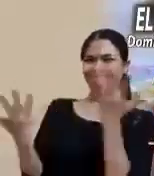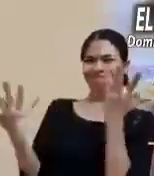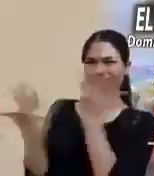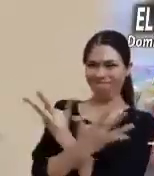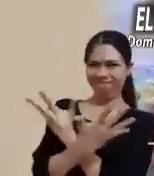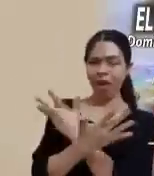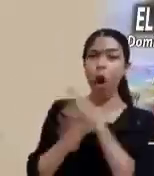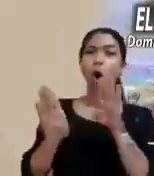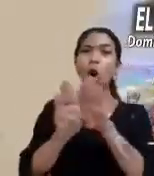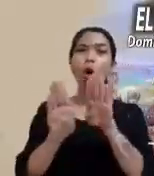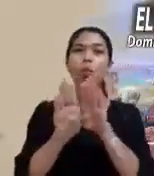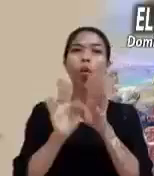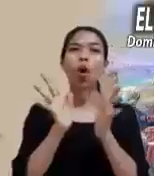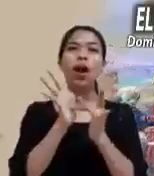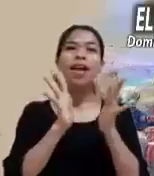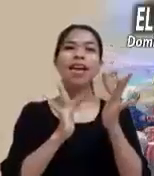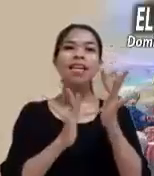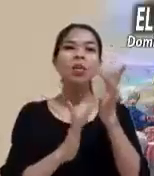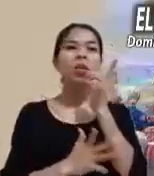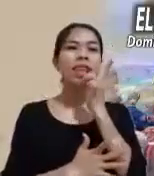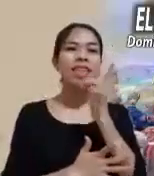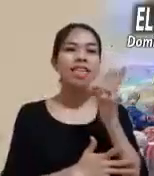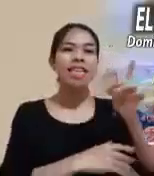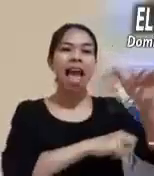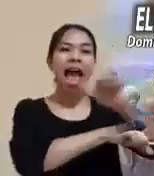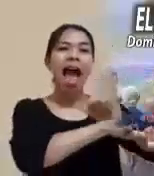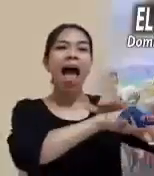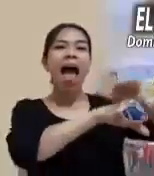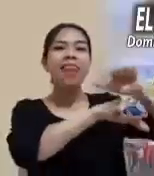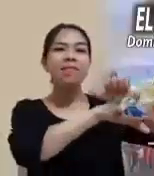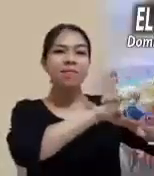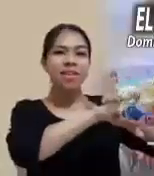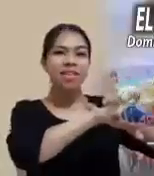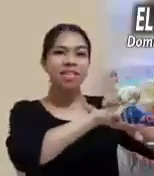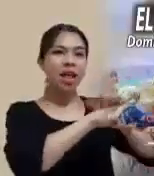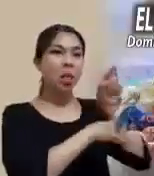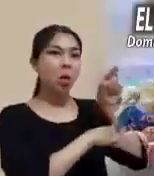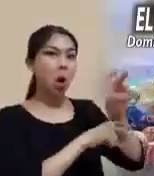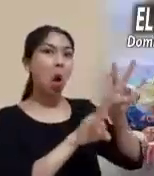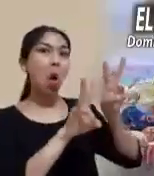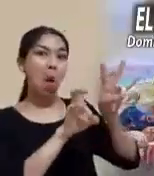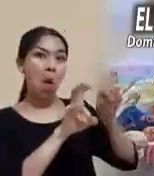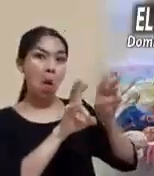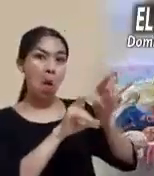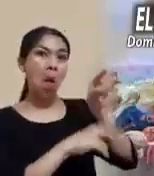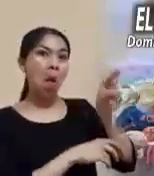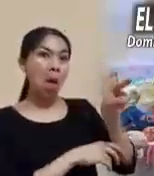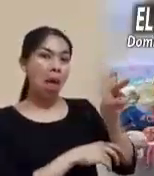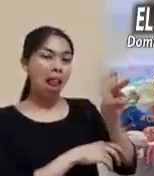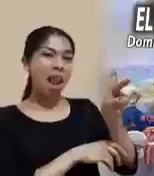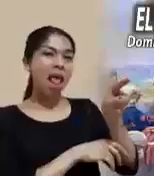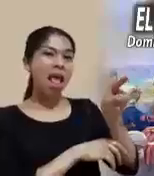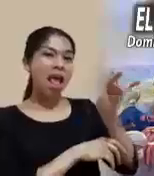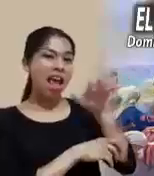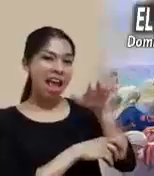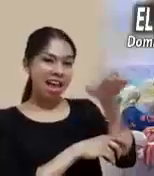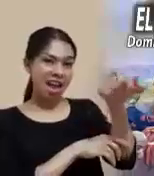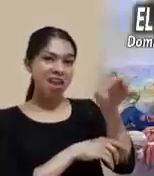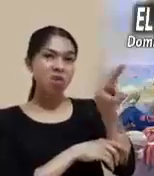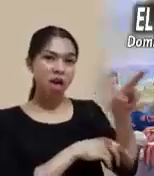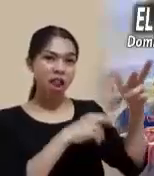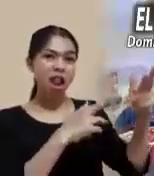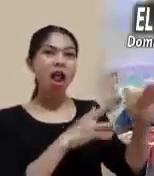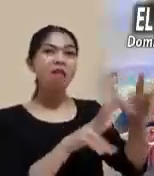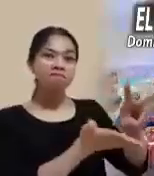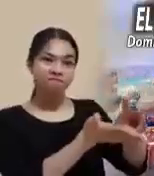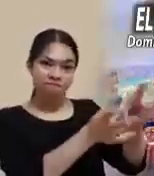¿Cómo puede Jesús alabar a un administrador que ha engañado y robado? Y ya me imagino